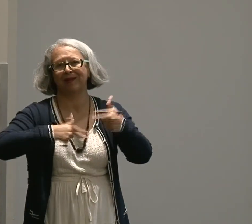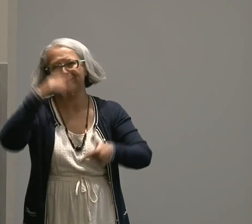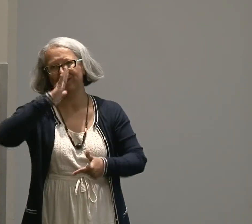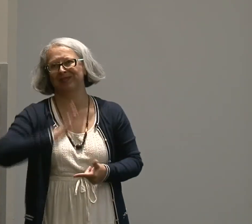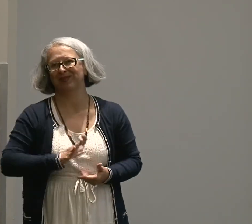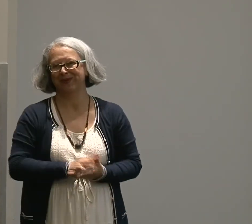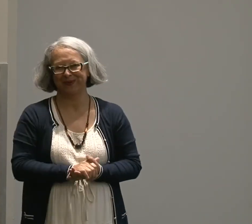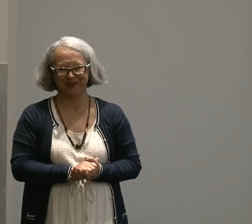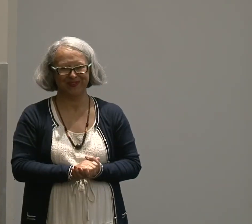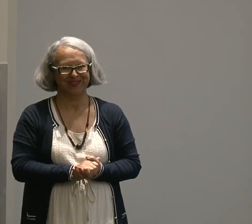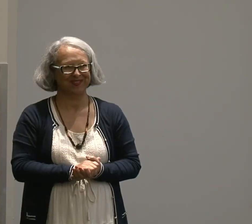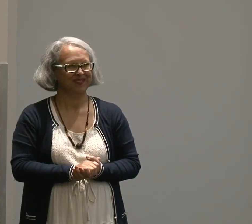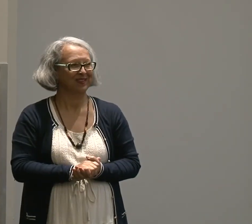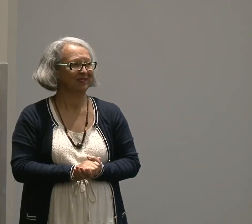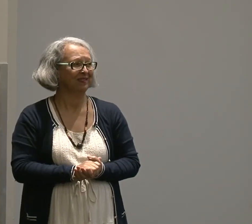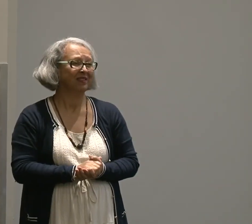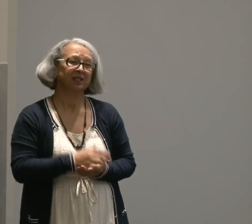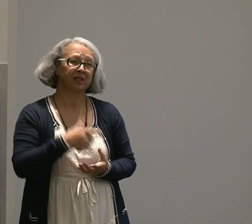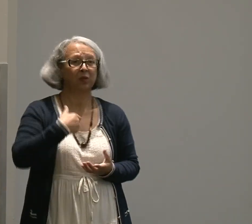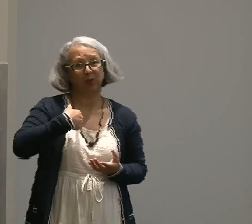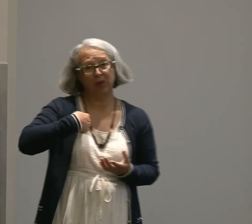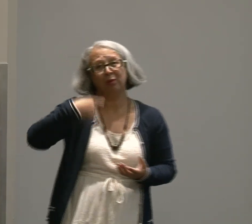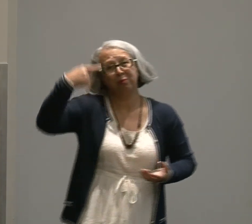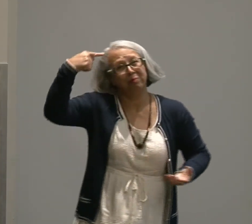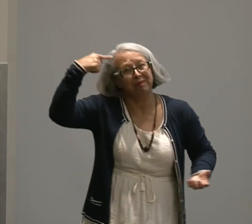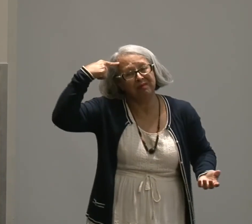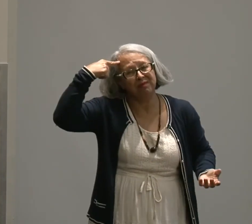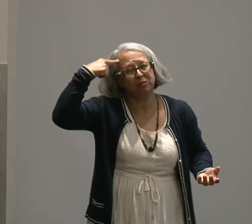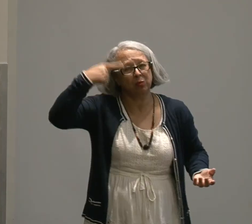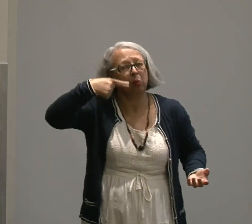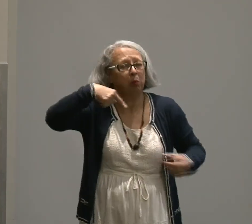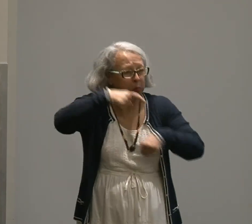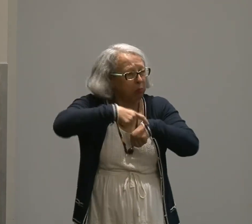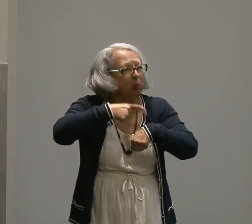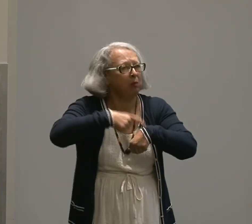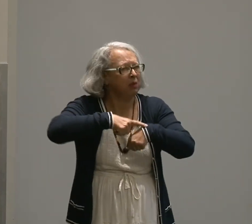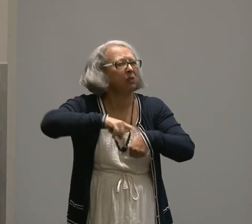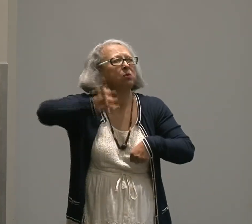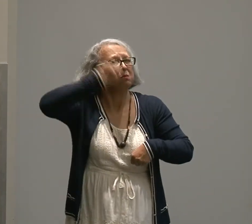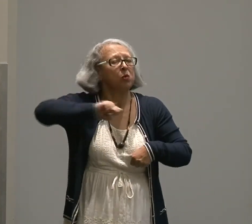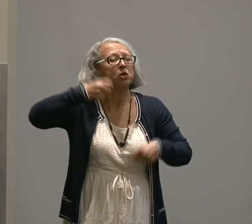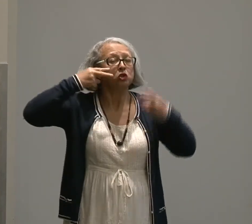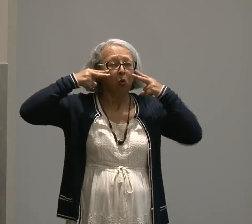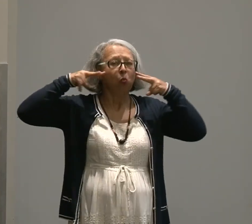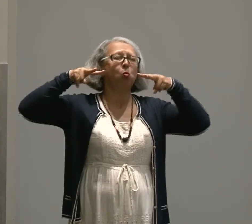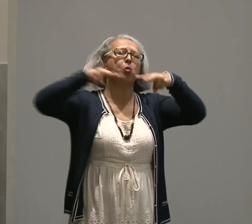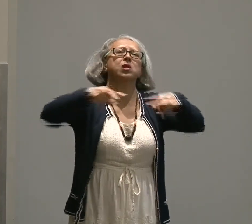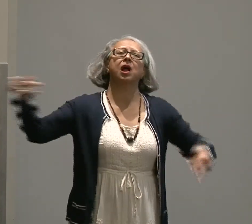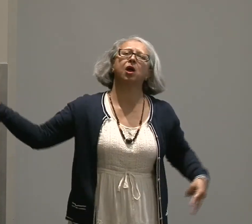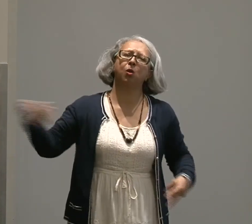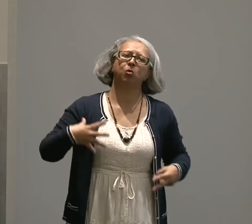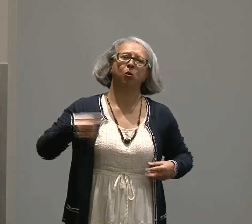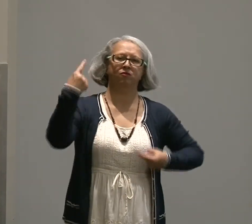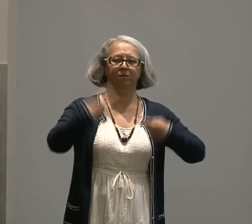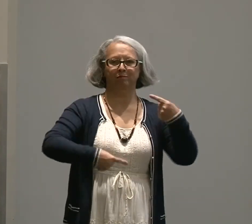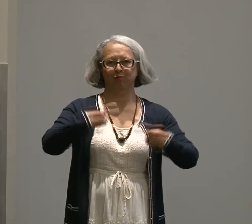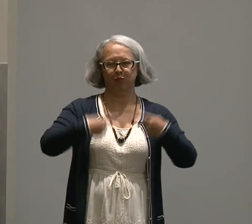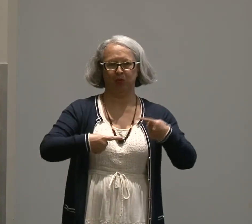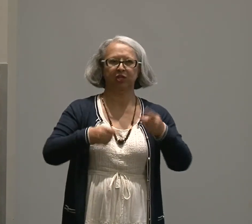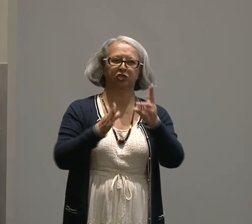Todo esse trabalho foi feito pelo Brasil. Então eu acredito que o momento é importante de olhar para uma